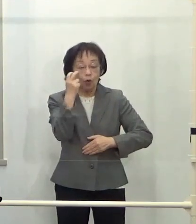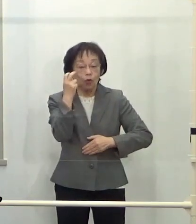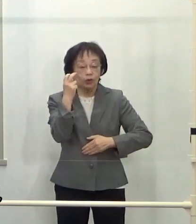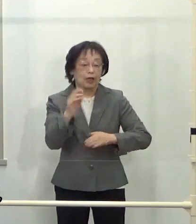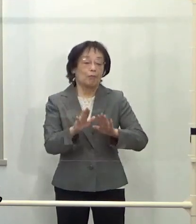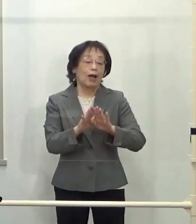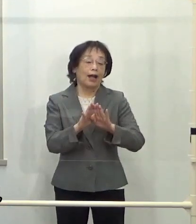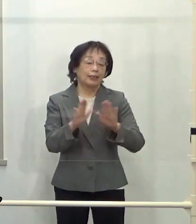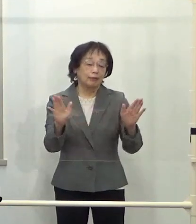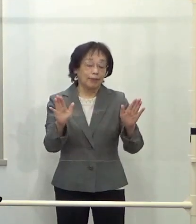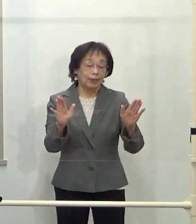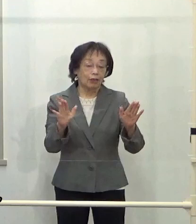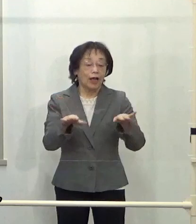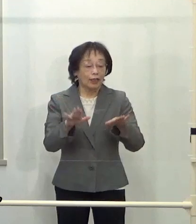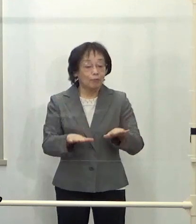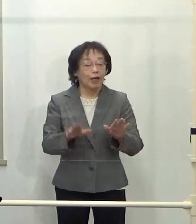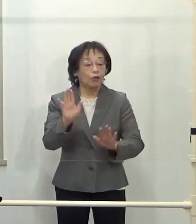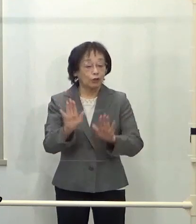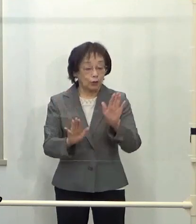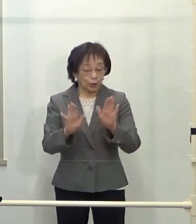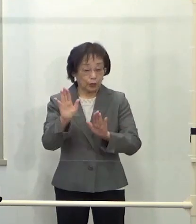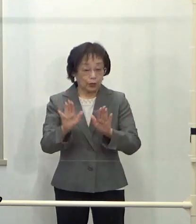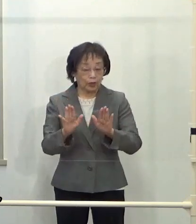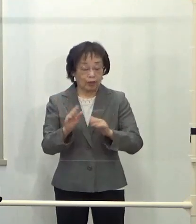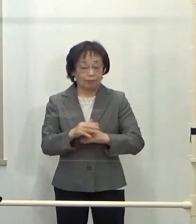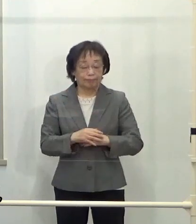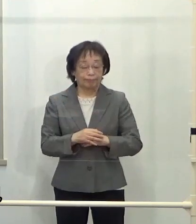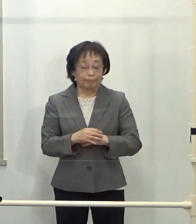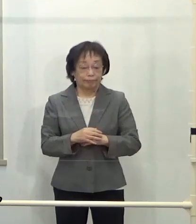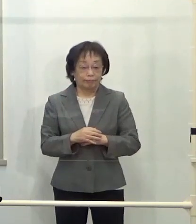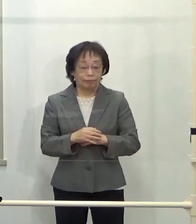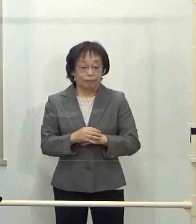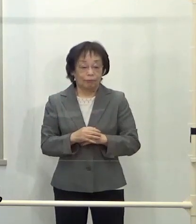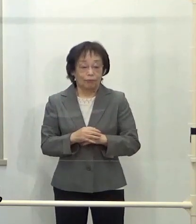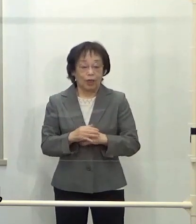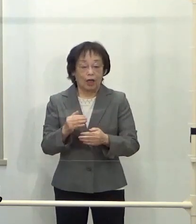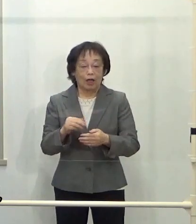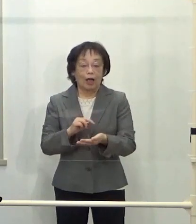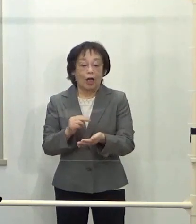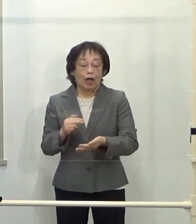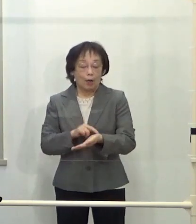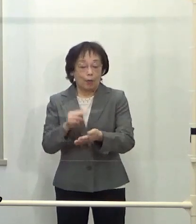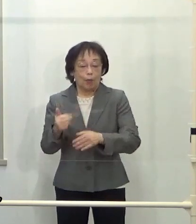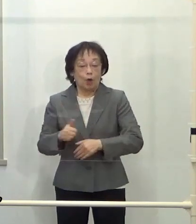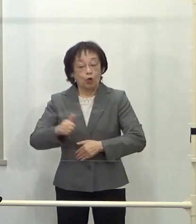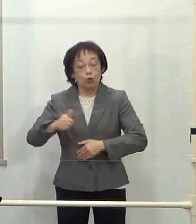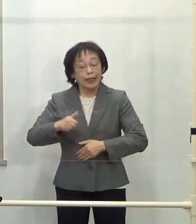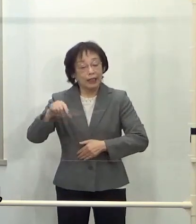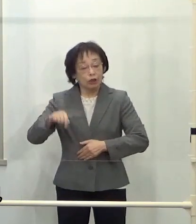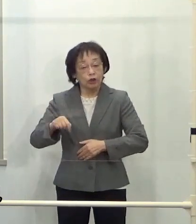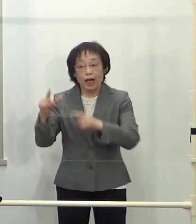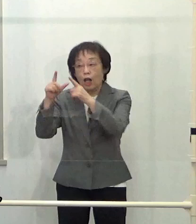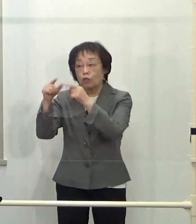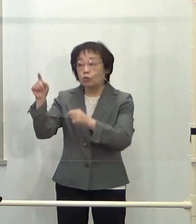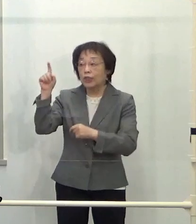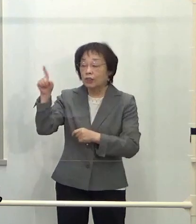段階であります。小分けをしたクリニックについては国の方針を見極めたいと思います。 ありがとうございます